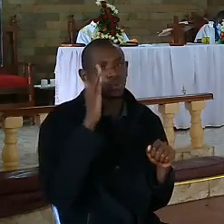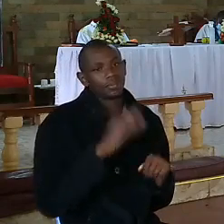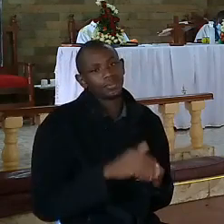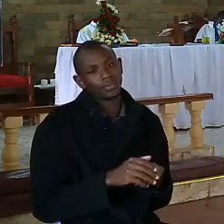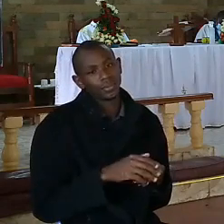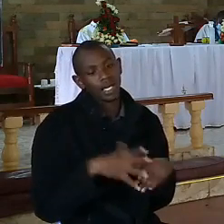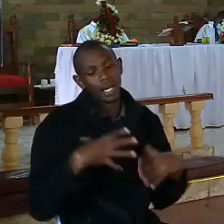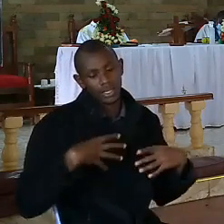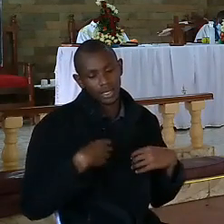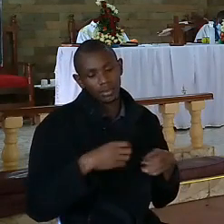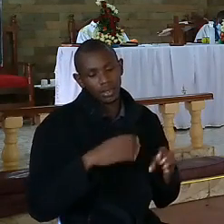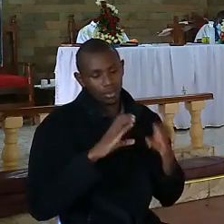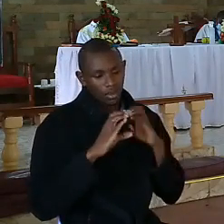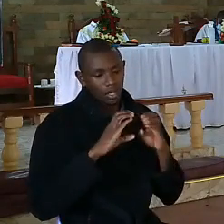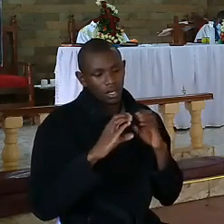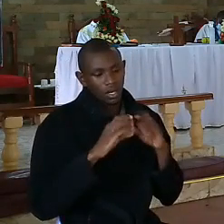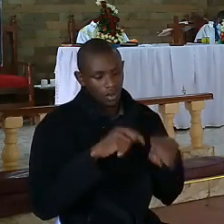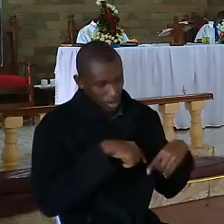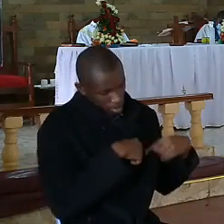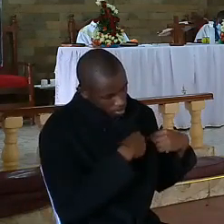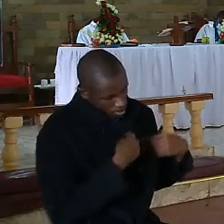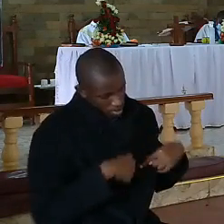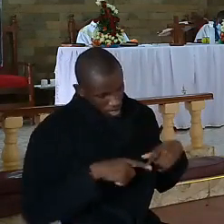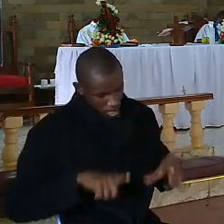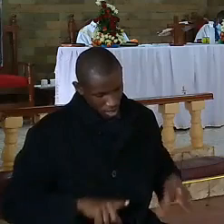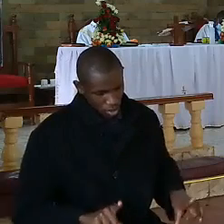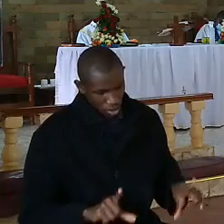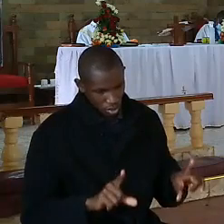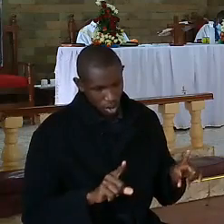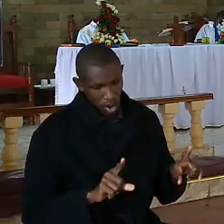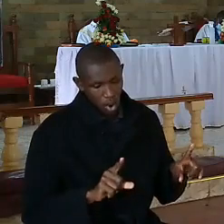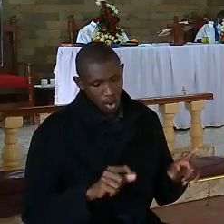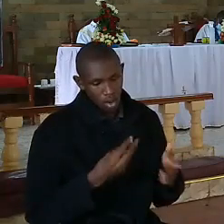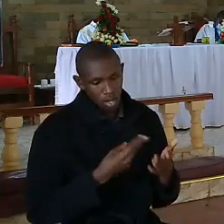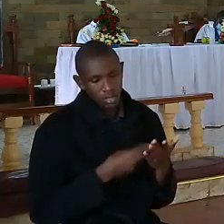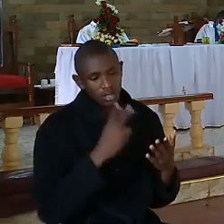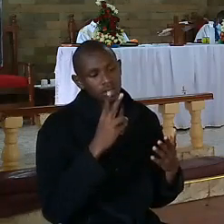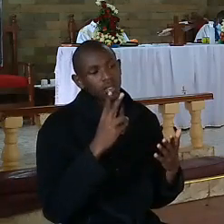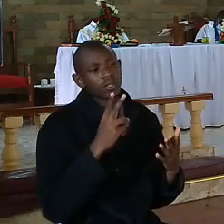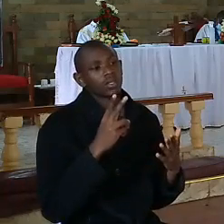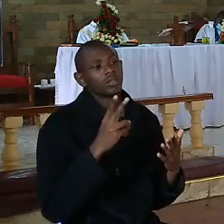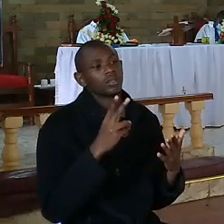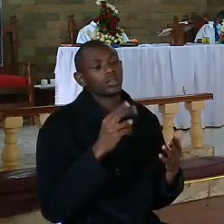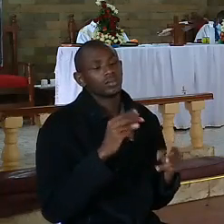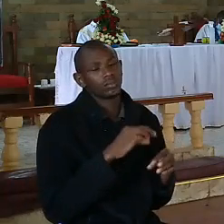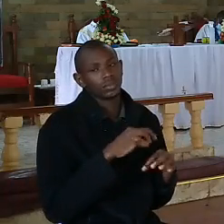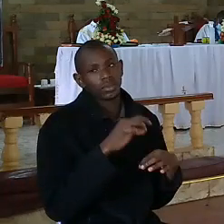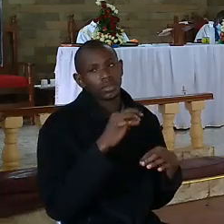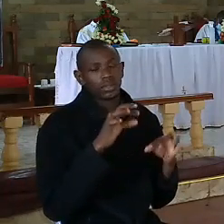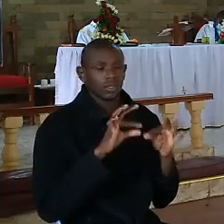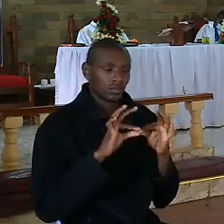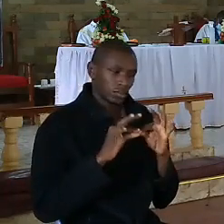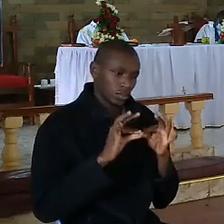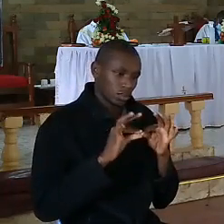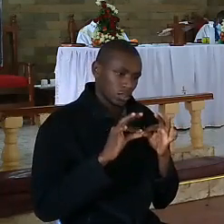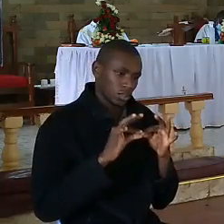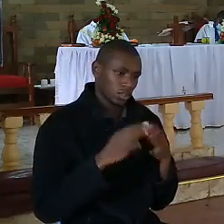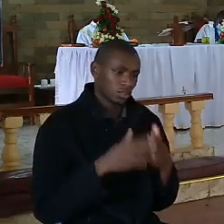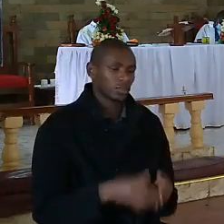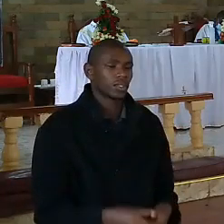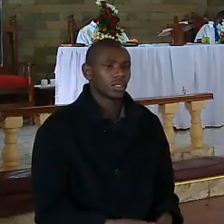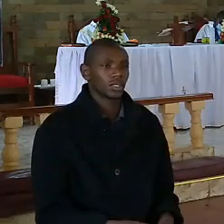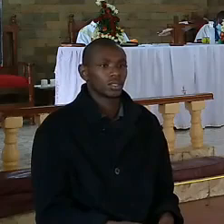Gitikire kwariria ngoro ciitu mwathani na ureke roho waku mutheru atutaurire o kiugo giothe nigetha mwathani kigie na rugwata